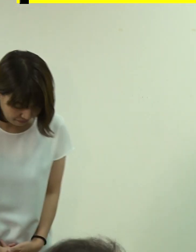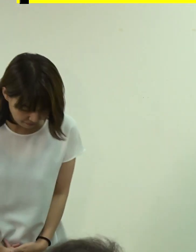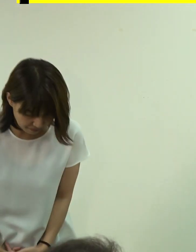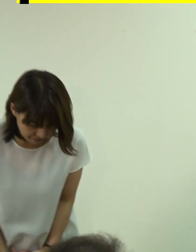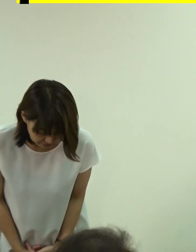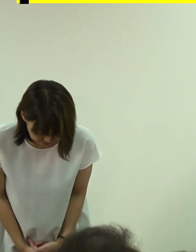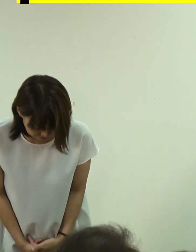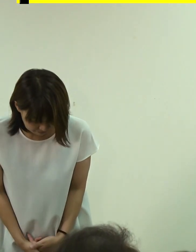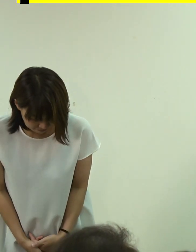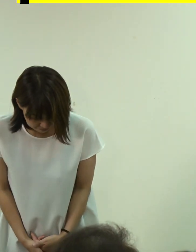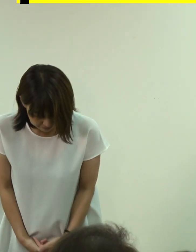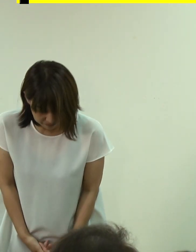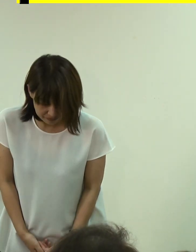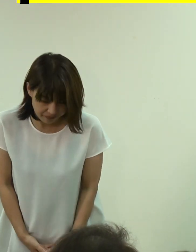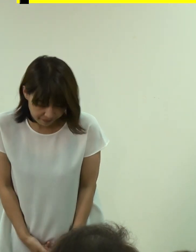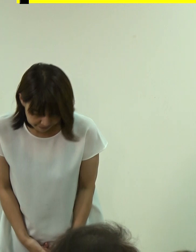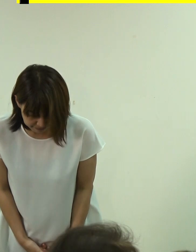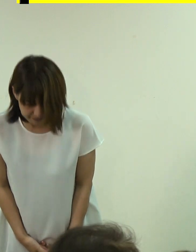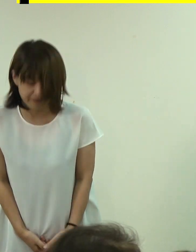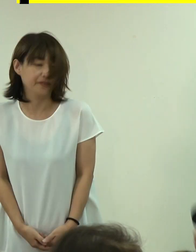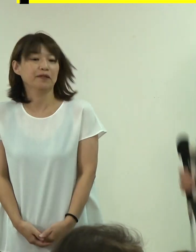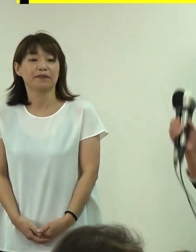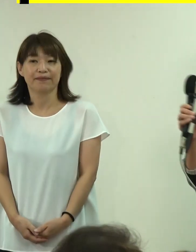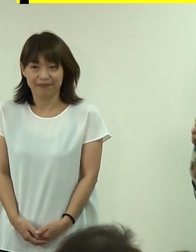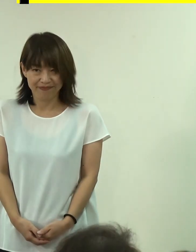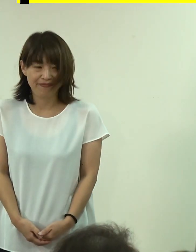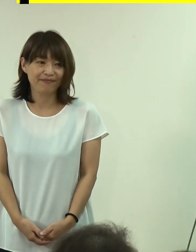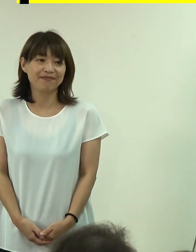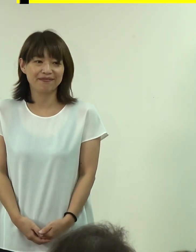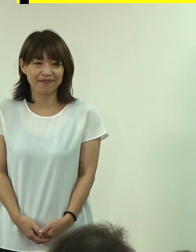皆様にご挨拶をさせていただきます